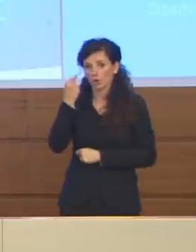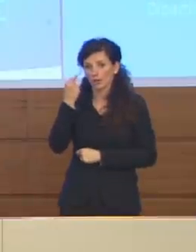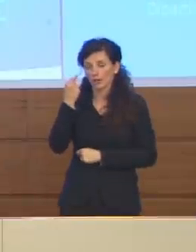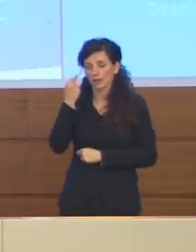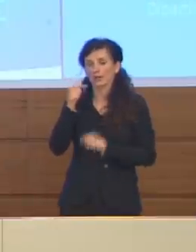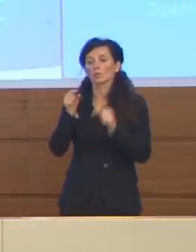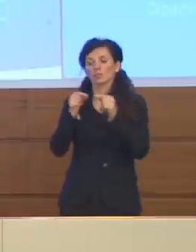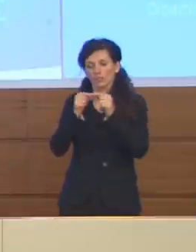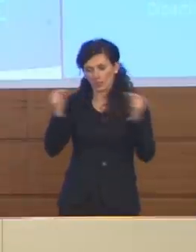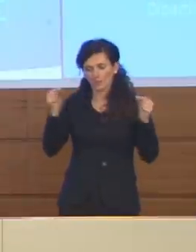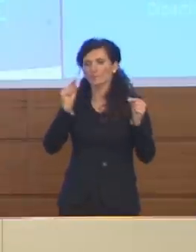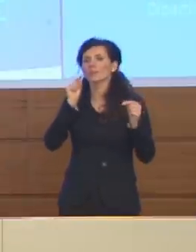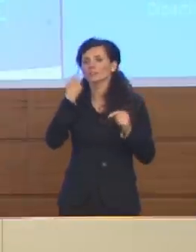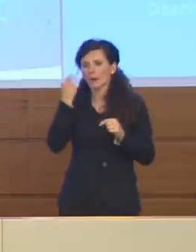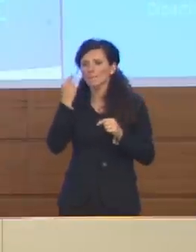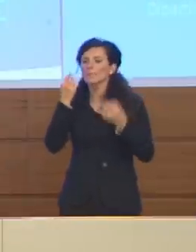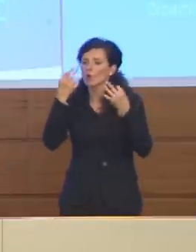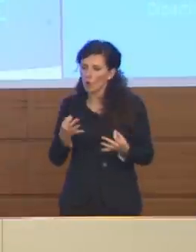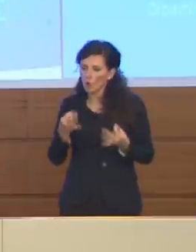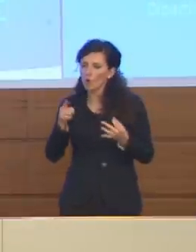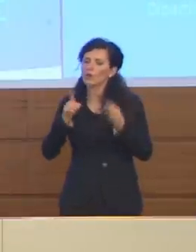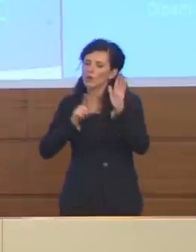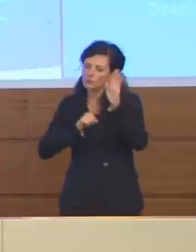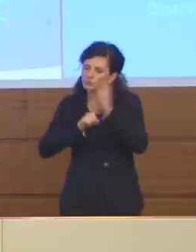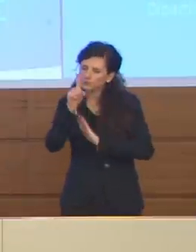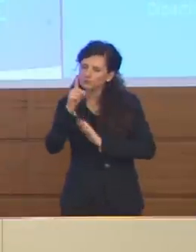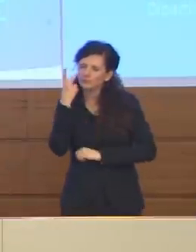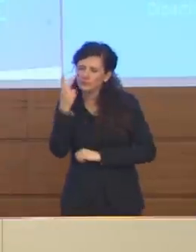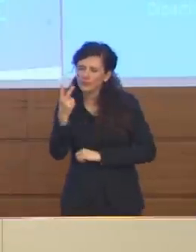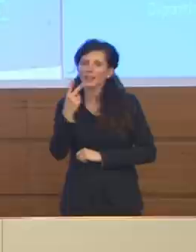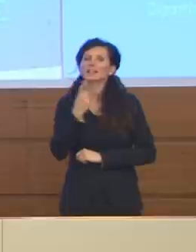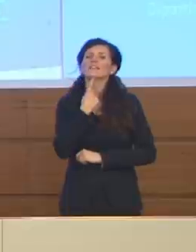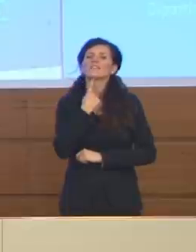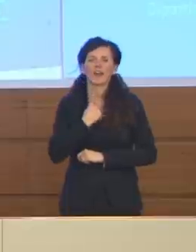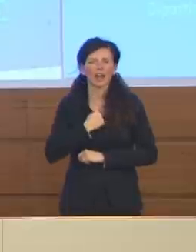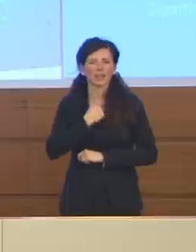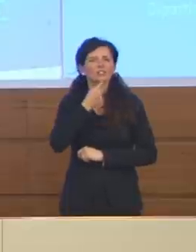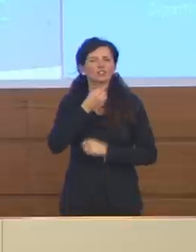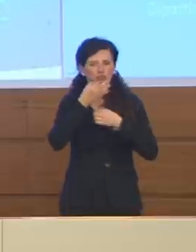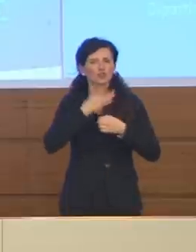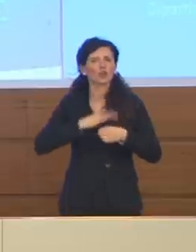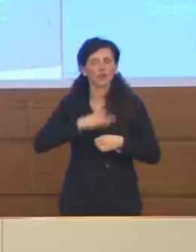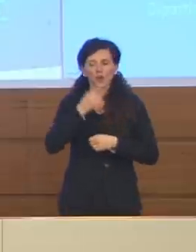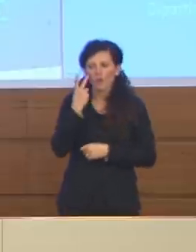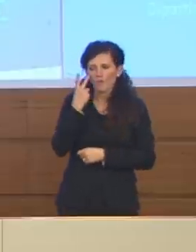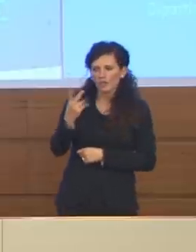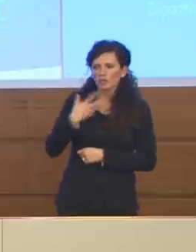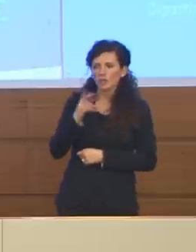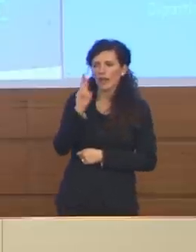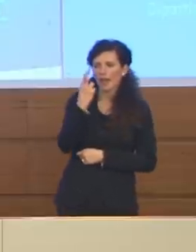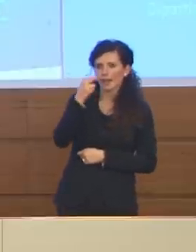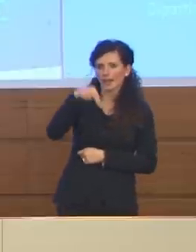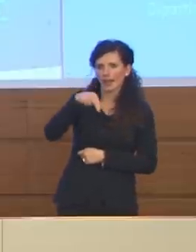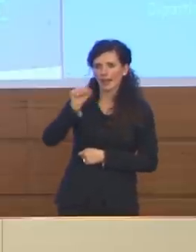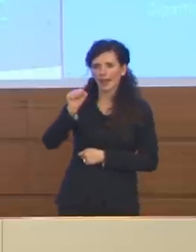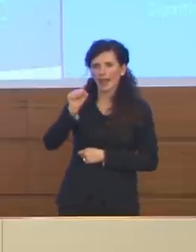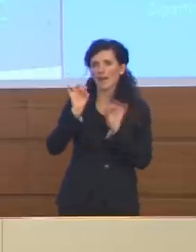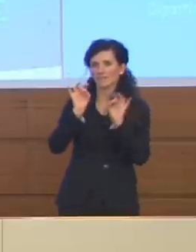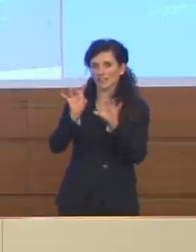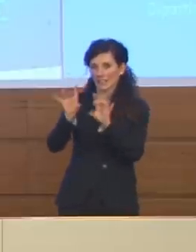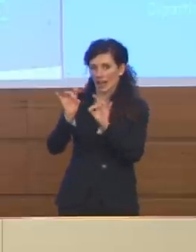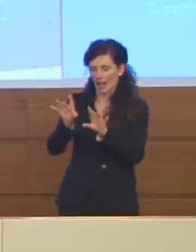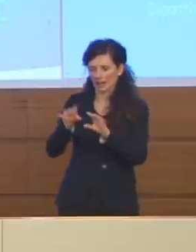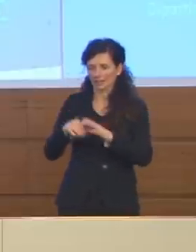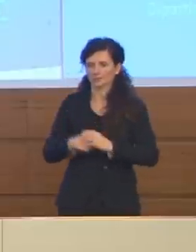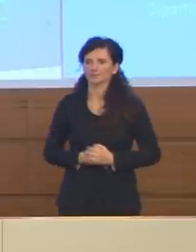vedere se nel segreto rinofaringe c'è o meno al rna virale la terza